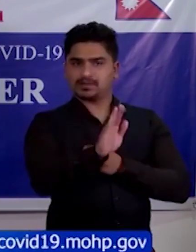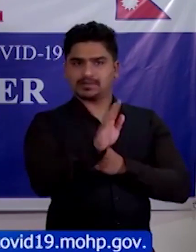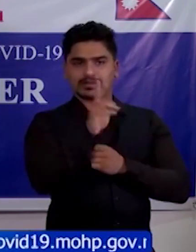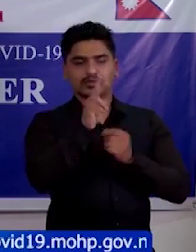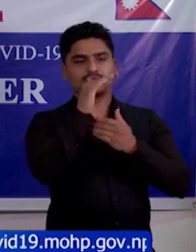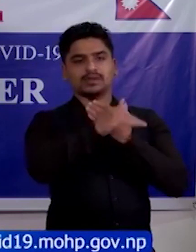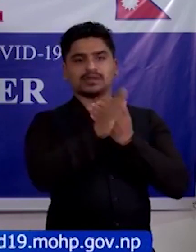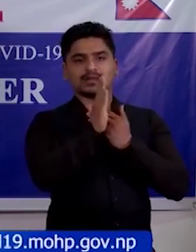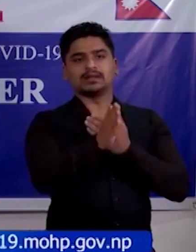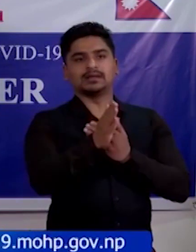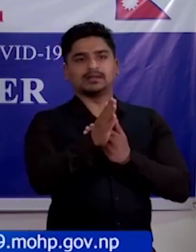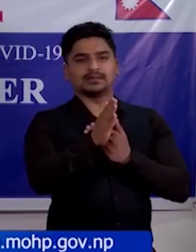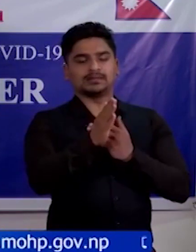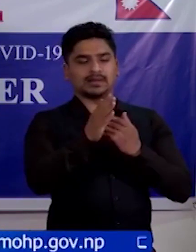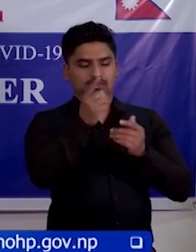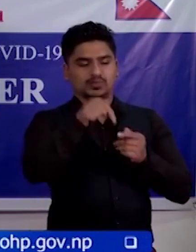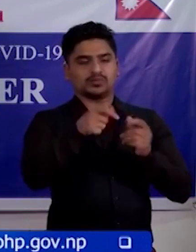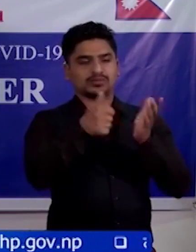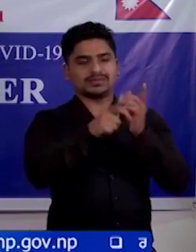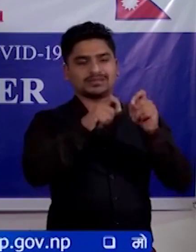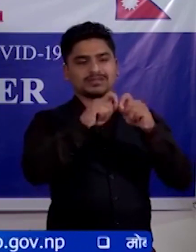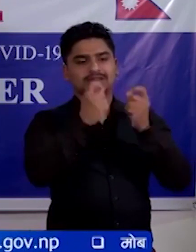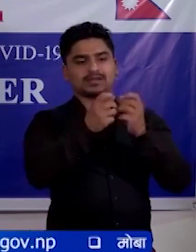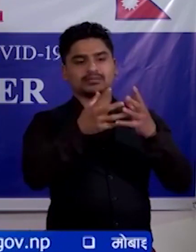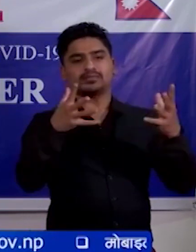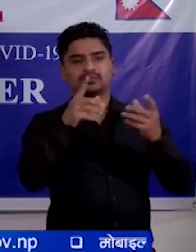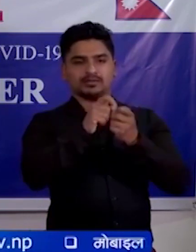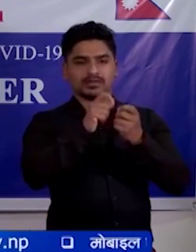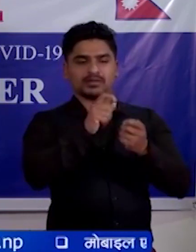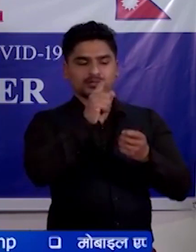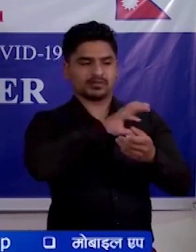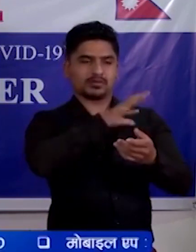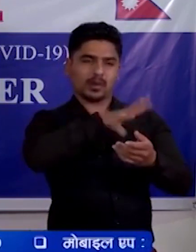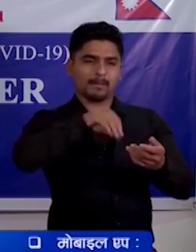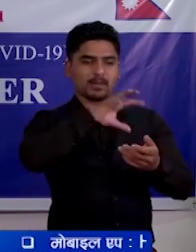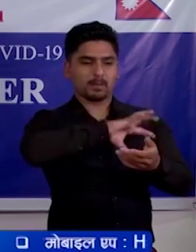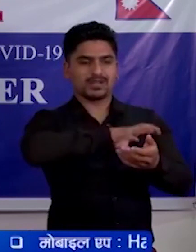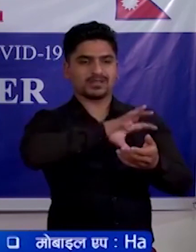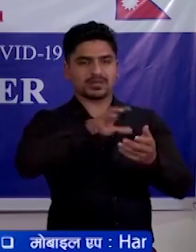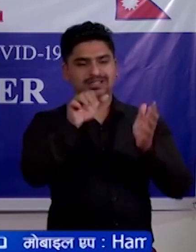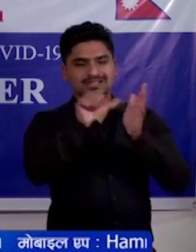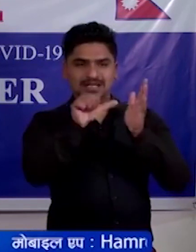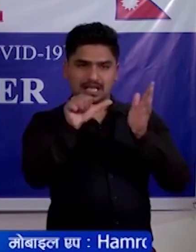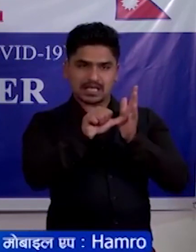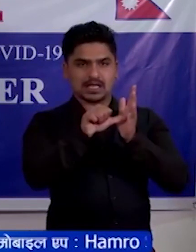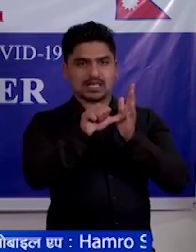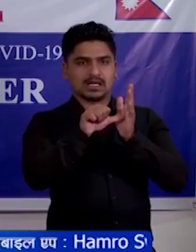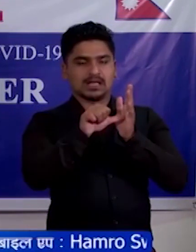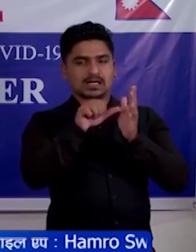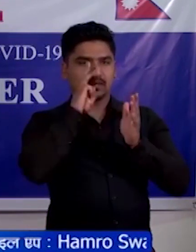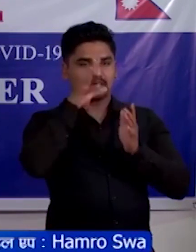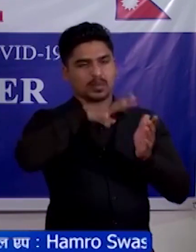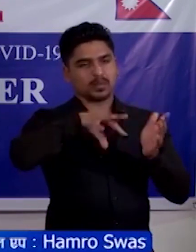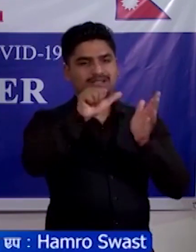हिसाबले हामी यसको दायरा बढाएका छौँ। हरेक प्रदेशमा यो जिल्लाहरूमा हरेक प्रदेशका जिल्लाहरूमा